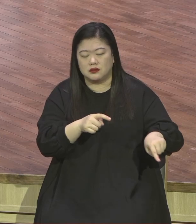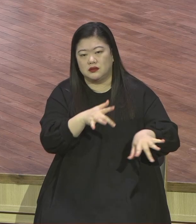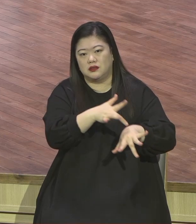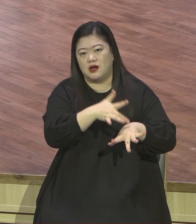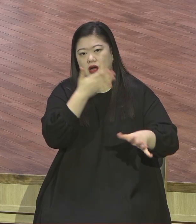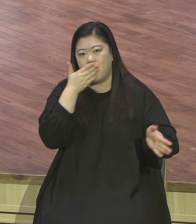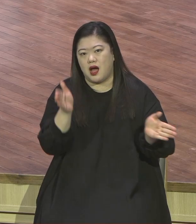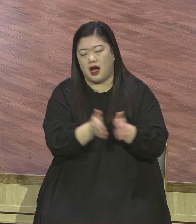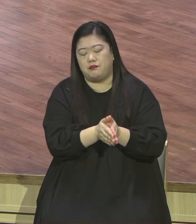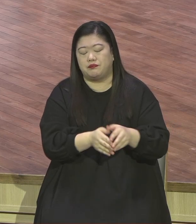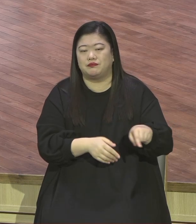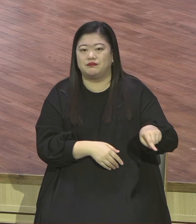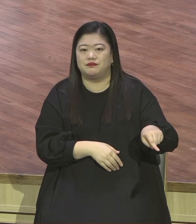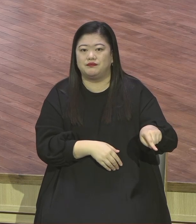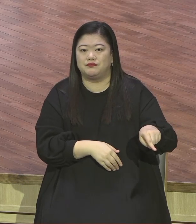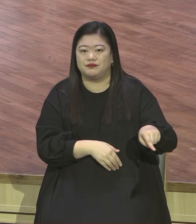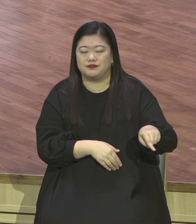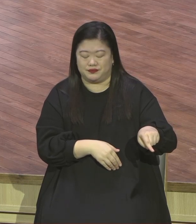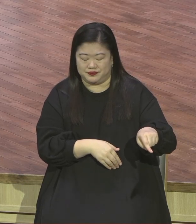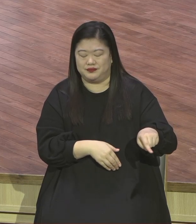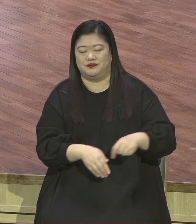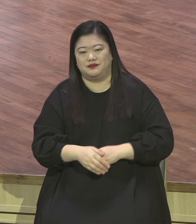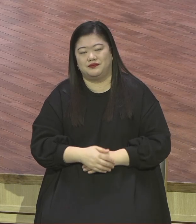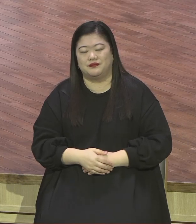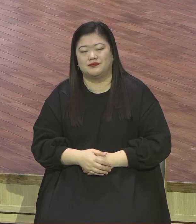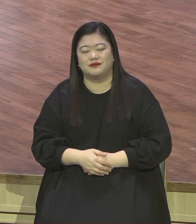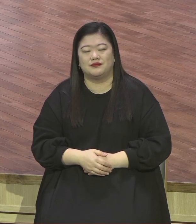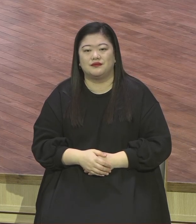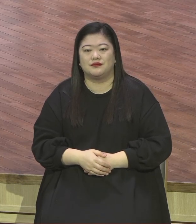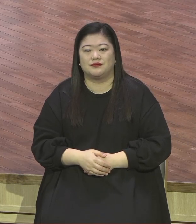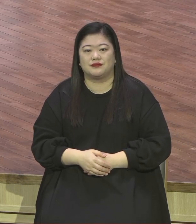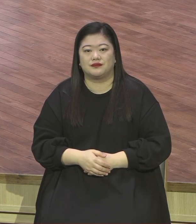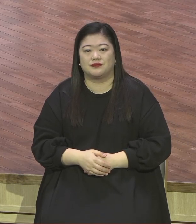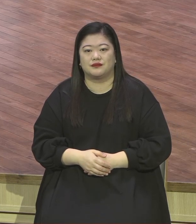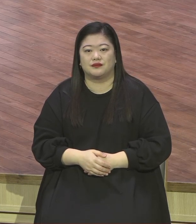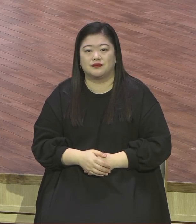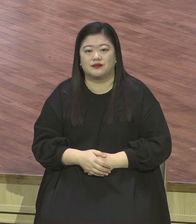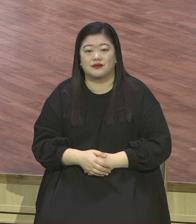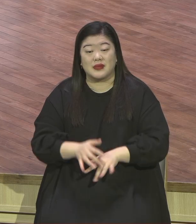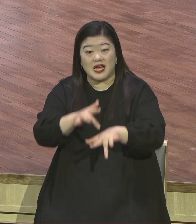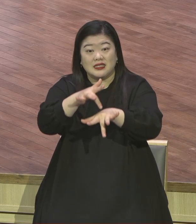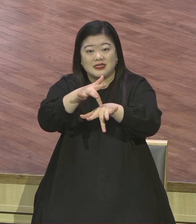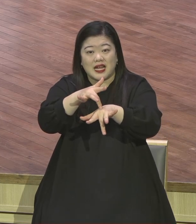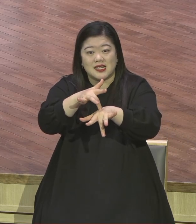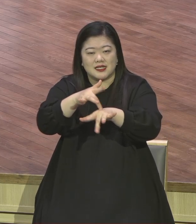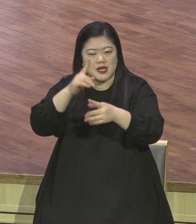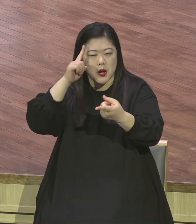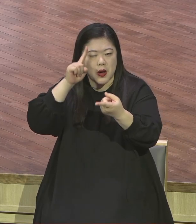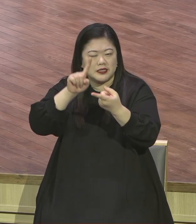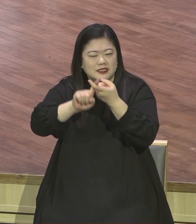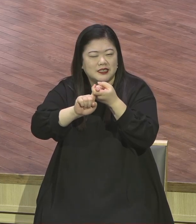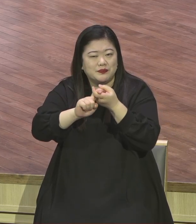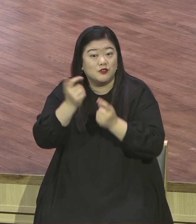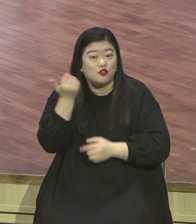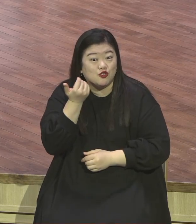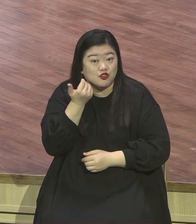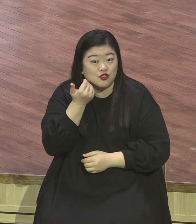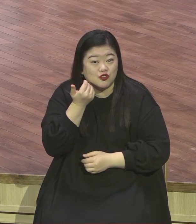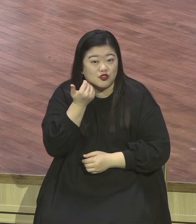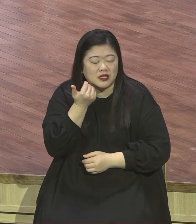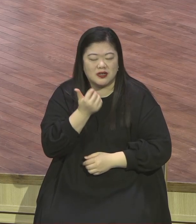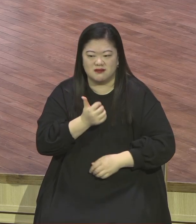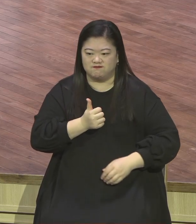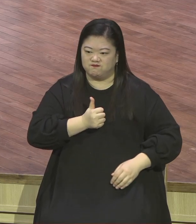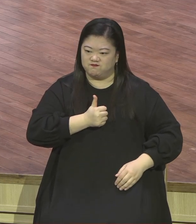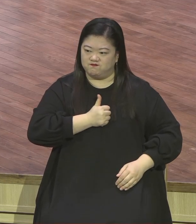사단에게 속고 있어요 사단이 누굴 좋아합니까? 자존심이 센 사람 사단이